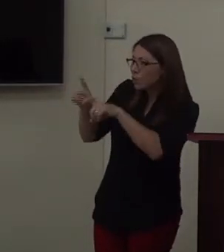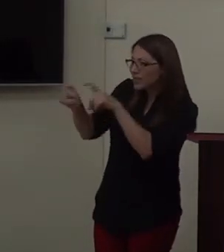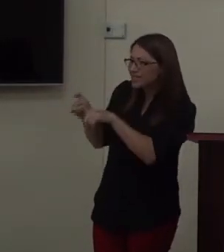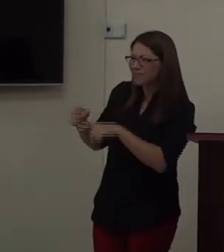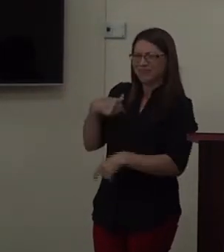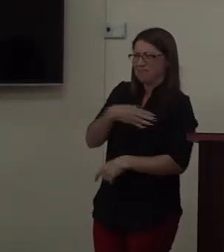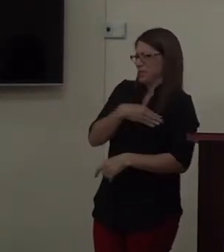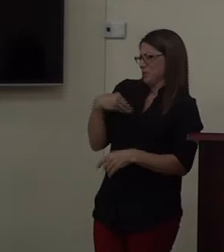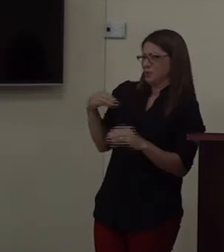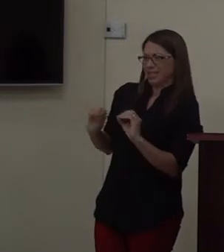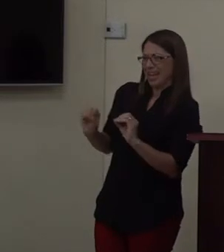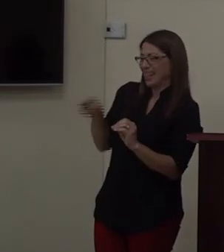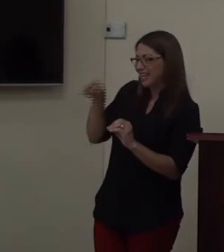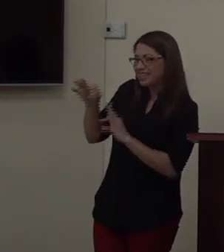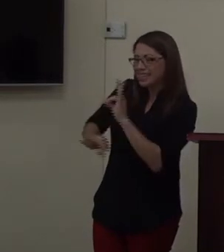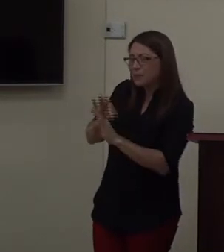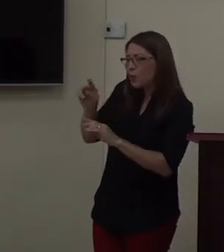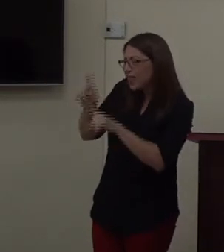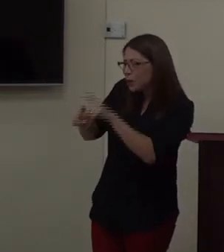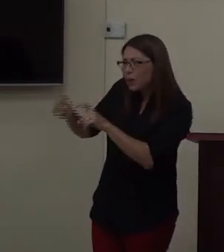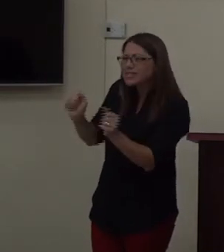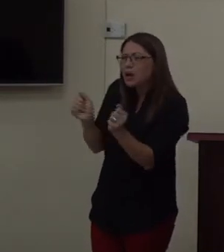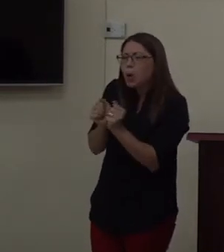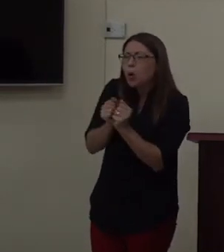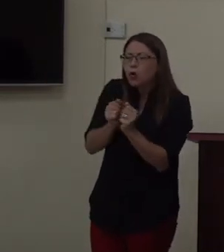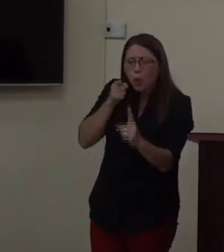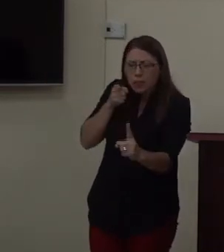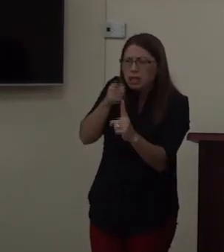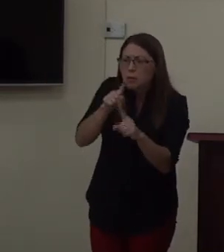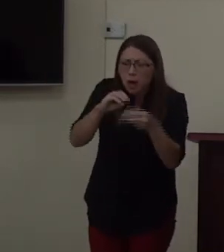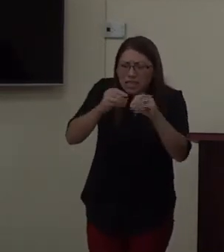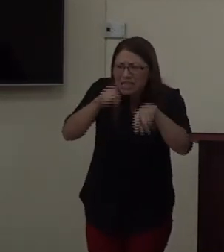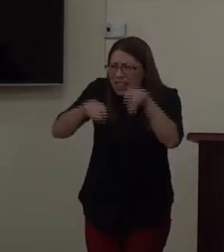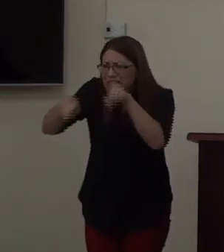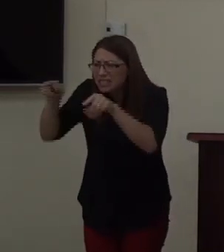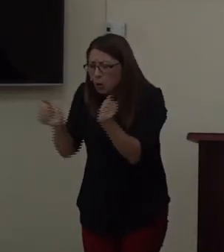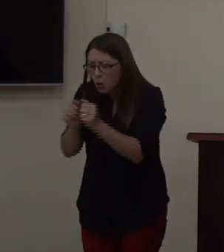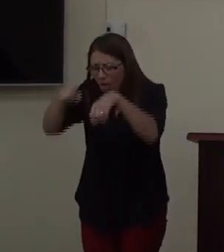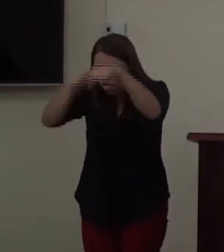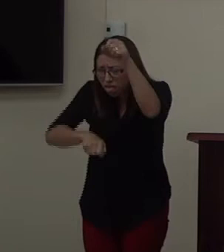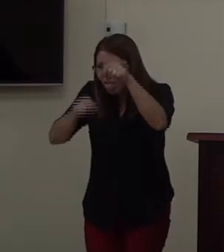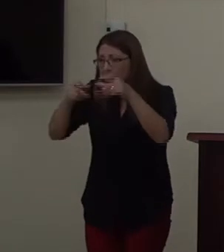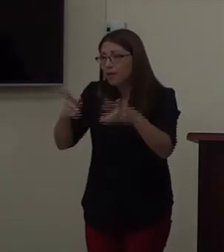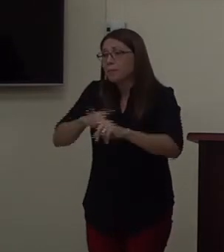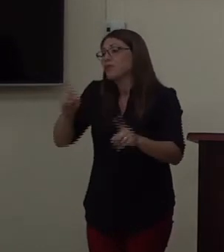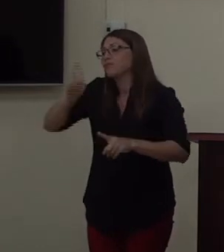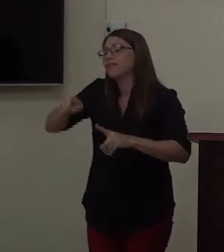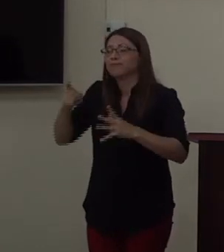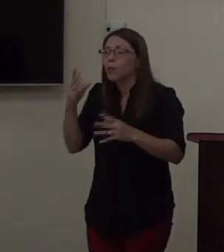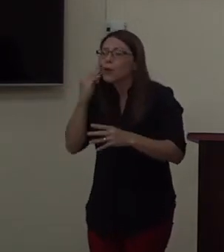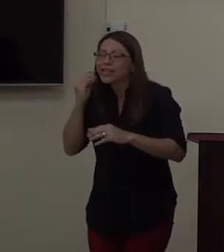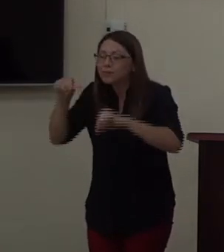no me gusta para nada, ni cuento estadístico, ni un formulario de todo, ¿verdad? Pero bueno, hay que experimentar. A mí no me gusta